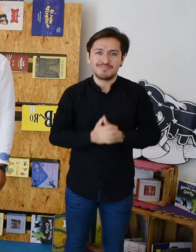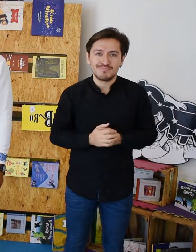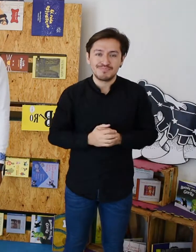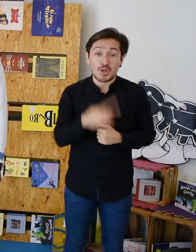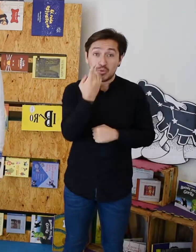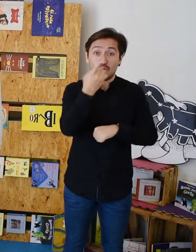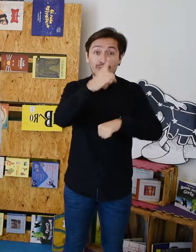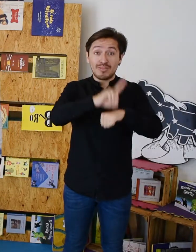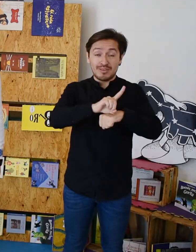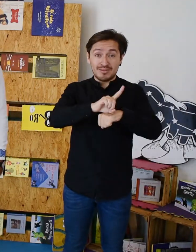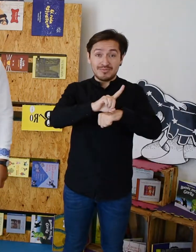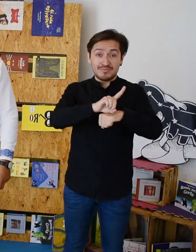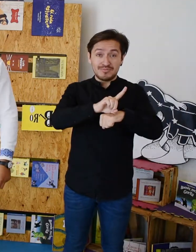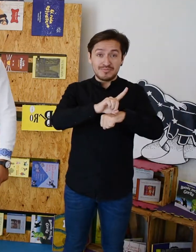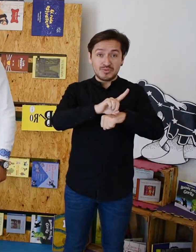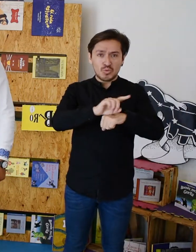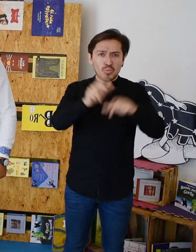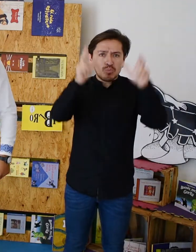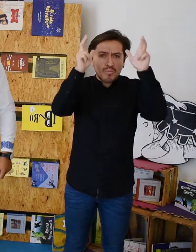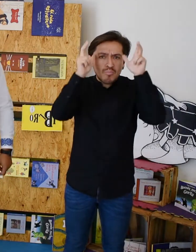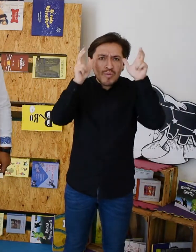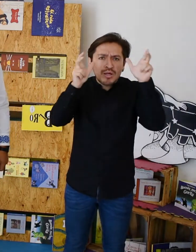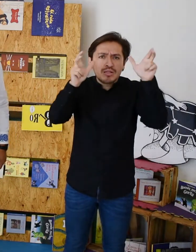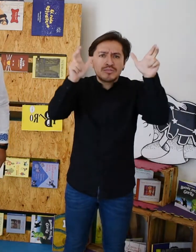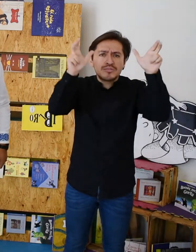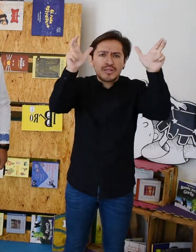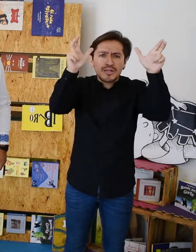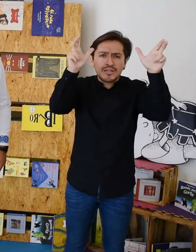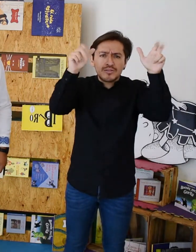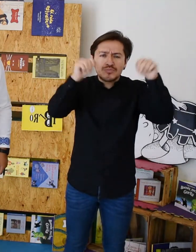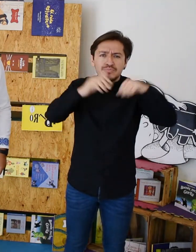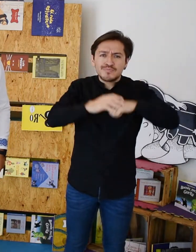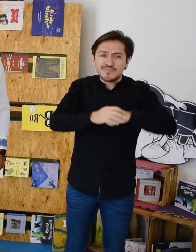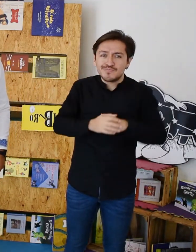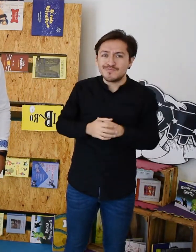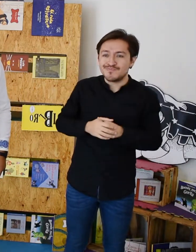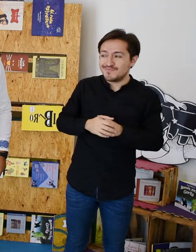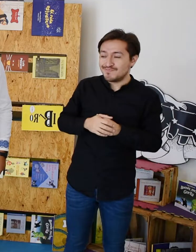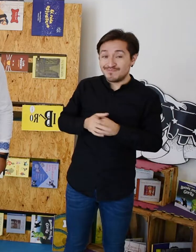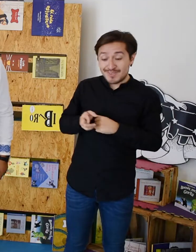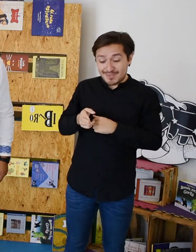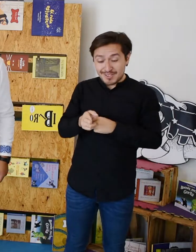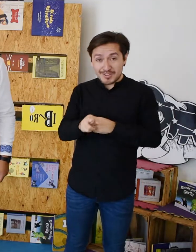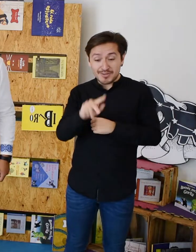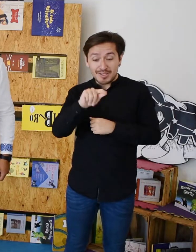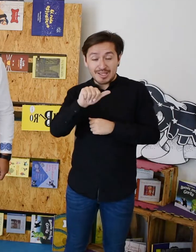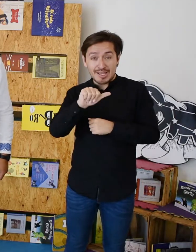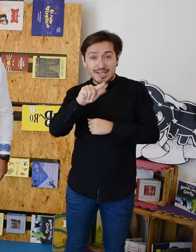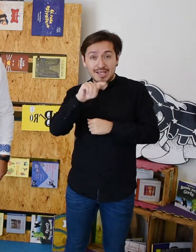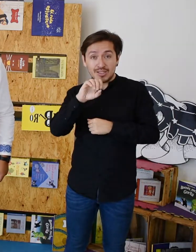día, andaba un venado ahí, bebiendo agua en el río de Atoyac.